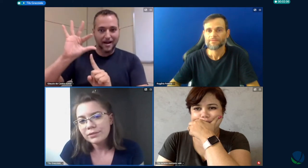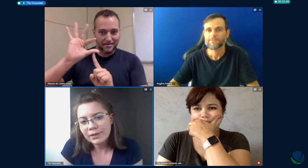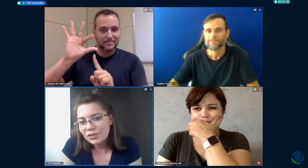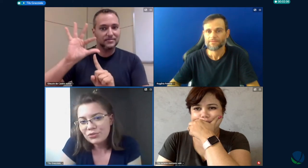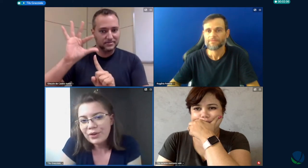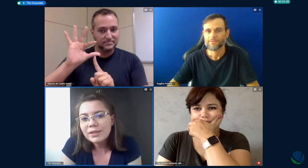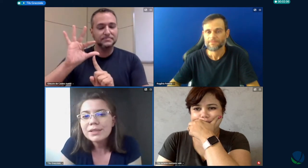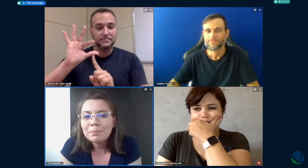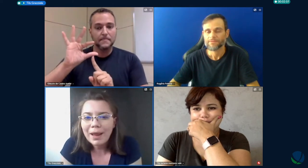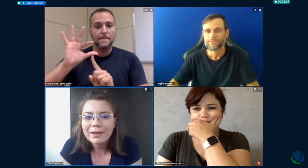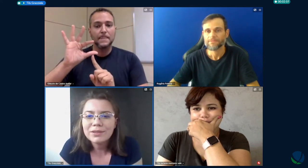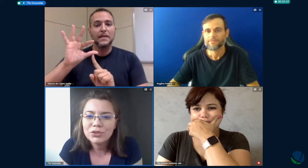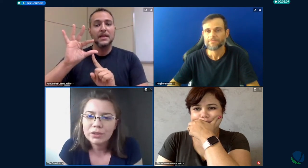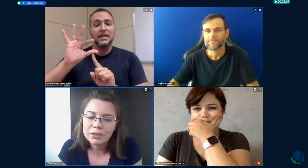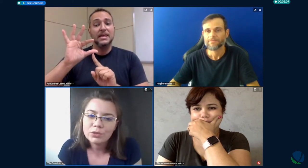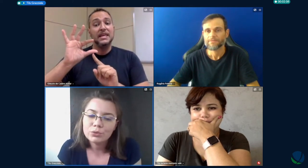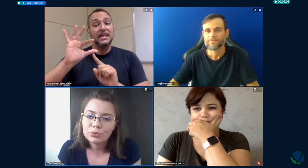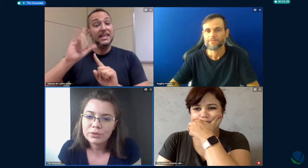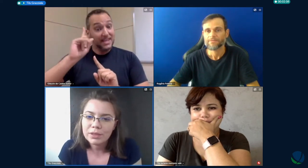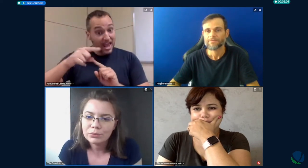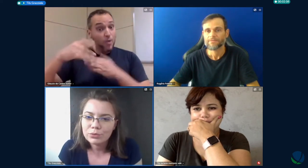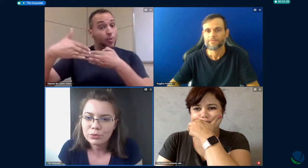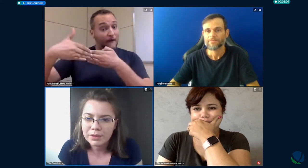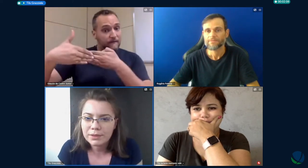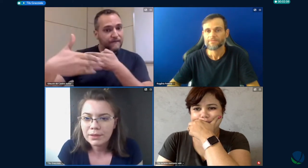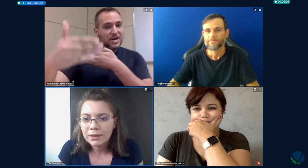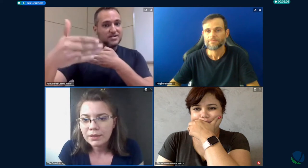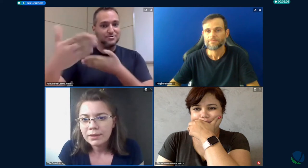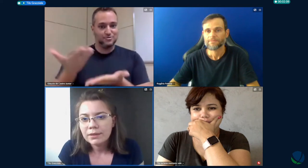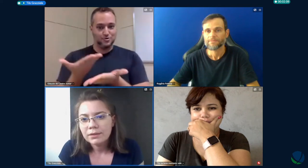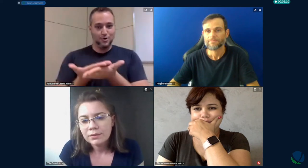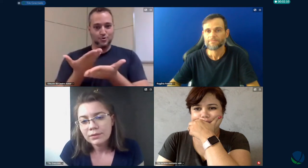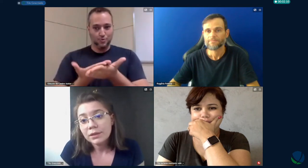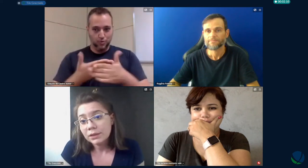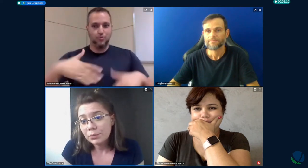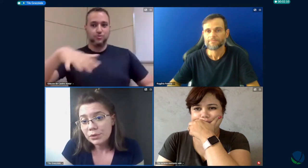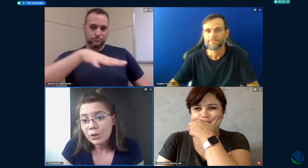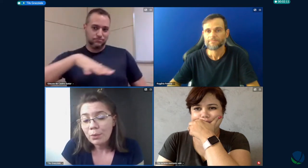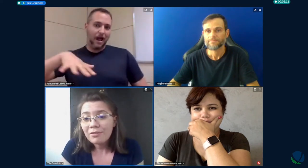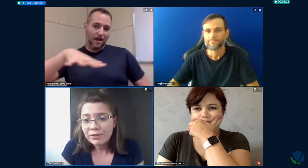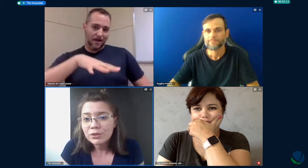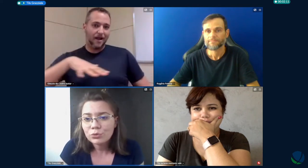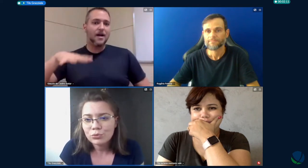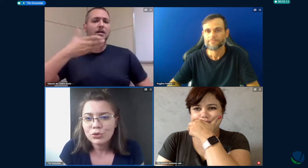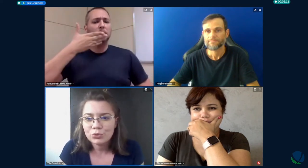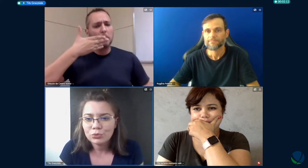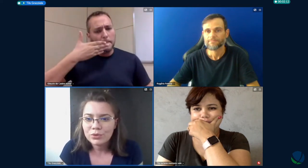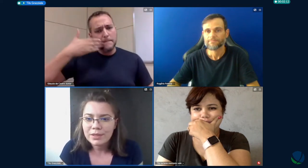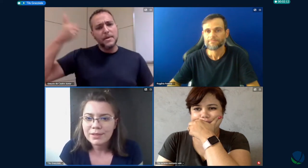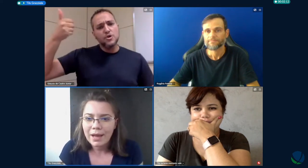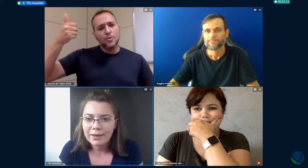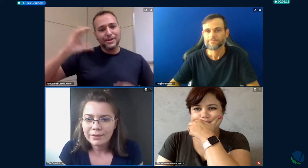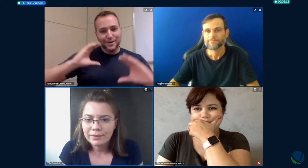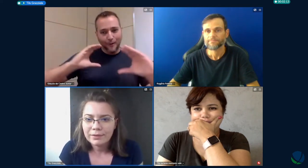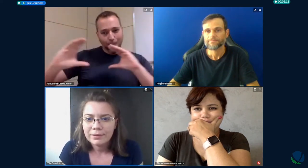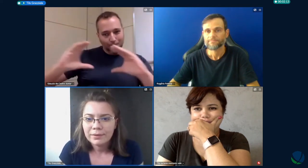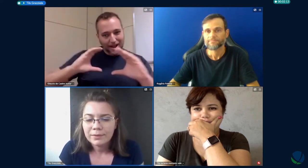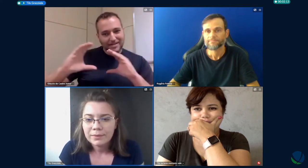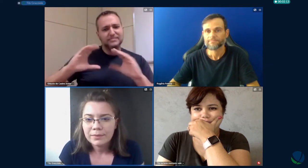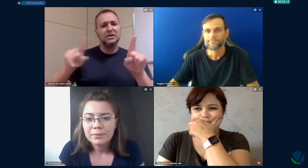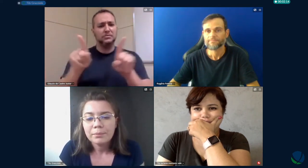mostram as diversas placas de trânsito e suas traduções. Então, isso é um avanço nos estudos dessa